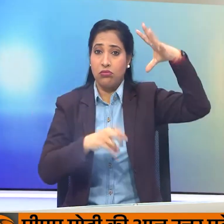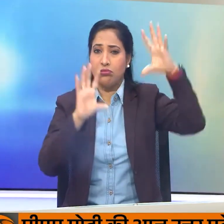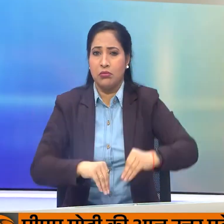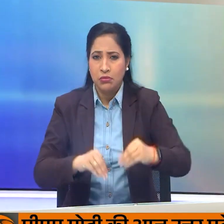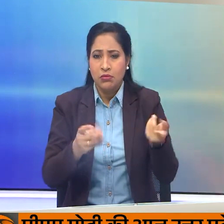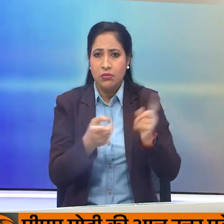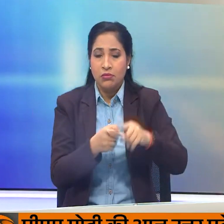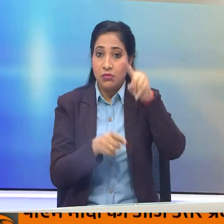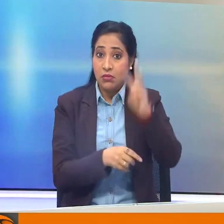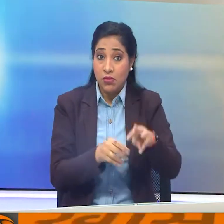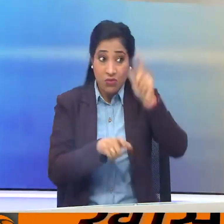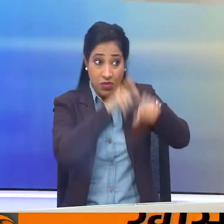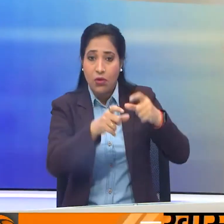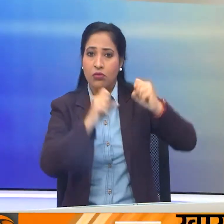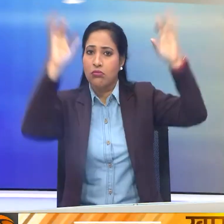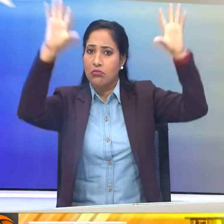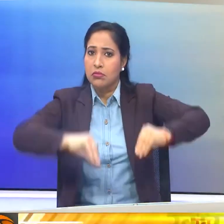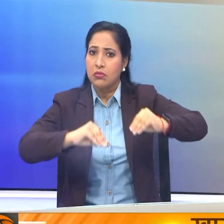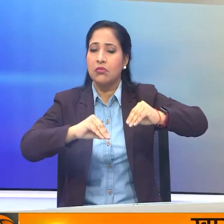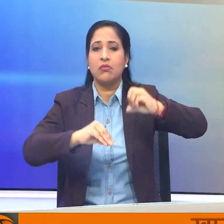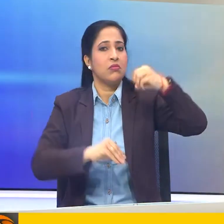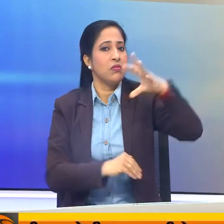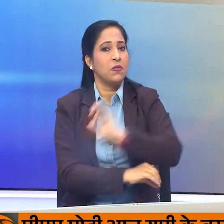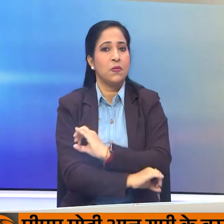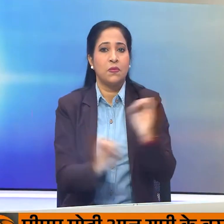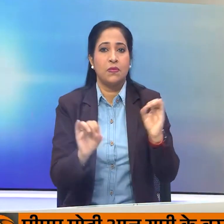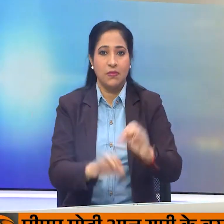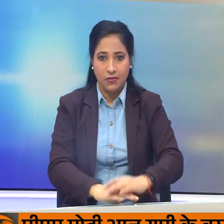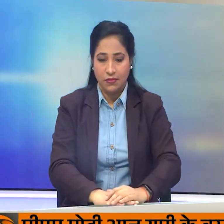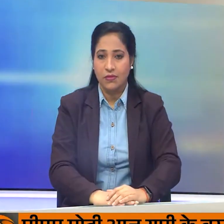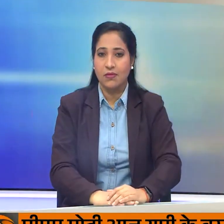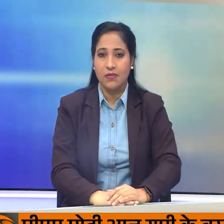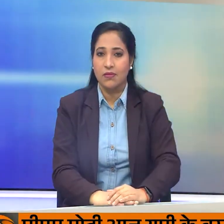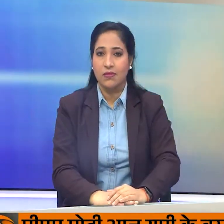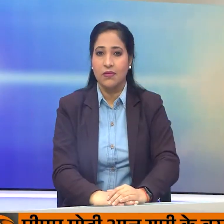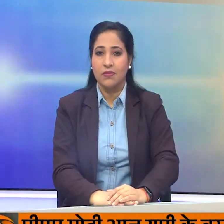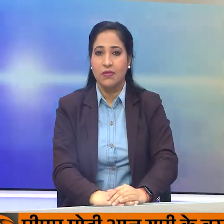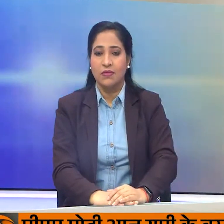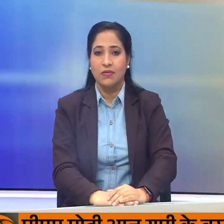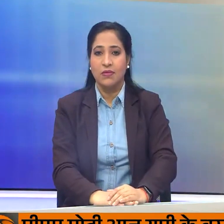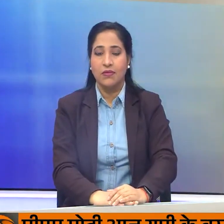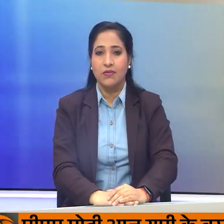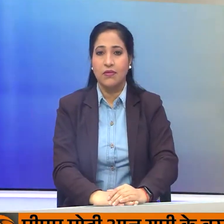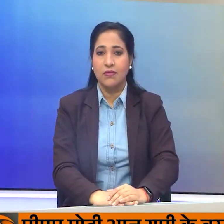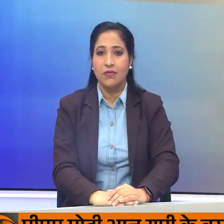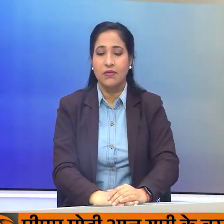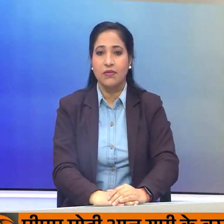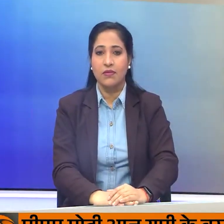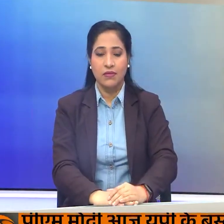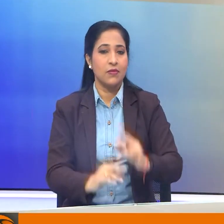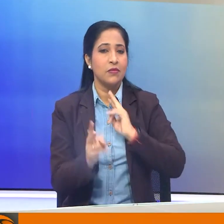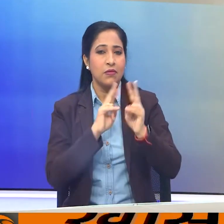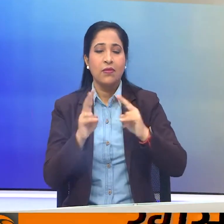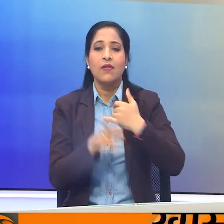जिसमें हजारों निवासियों की बिजली चली गई। और चलिए अब